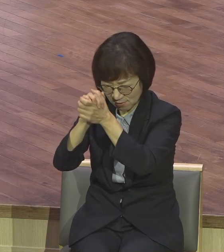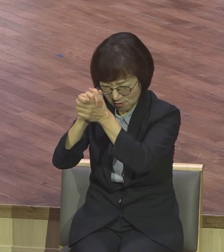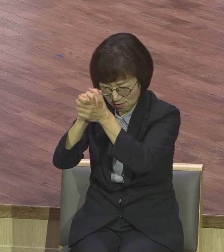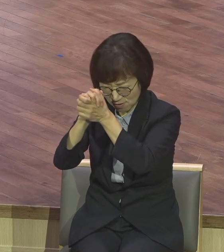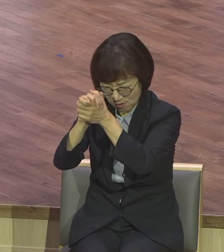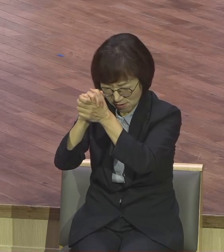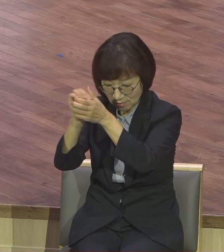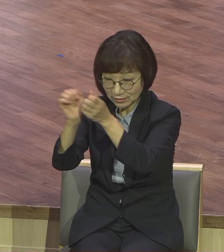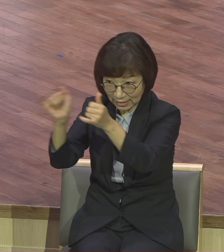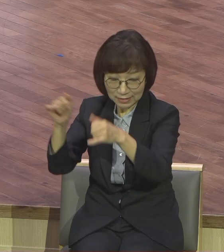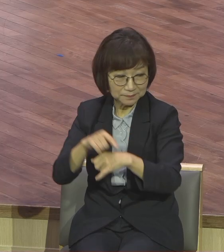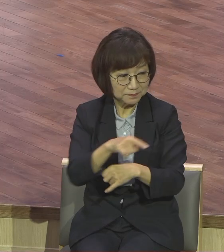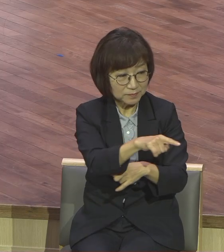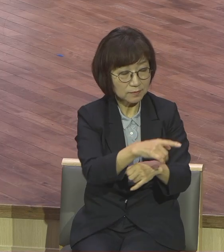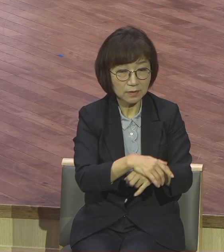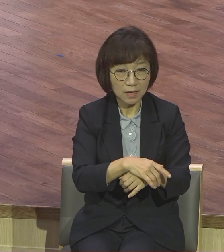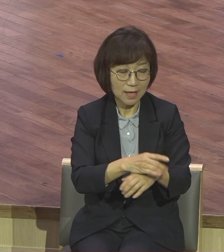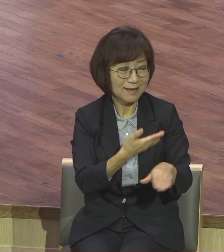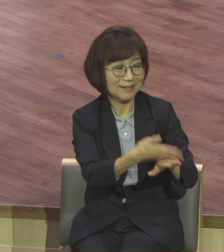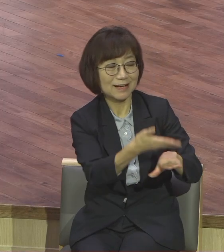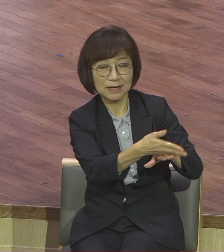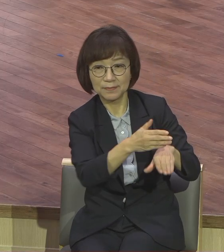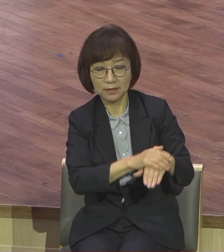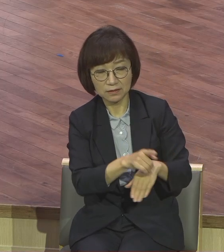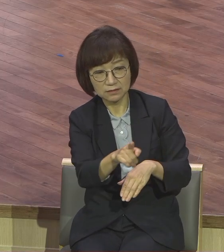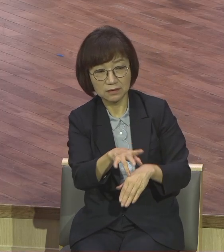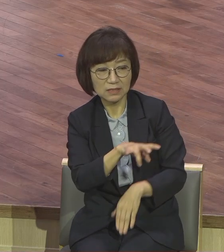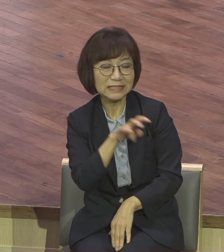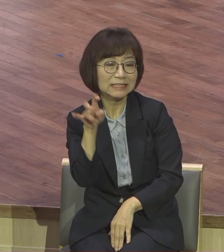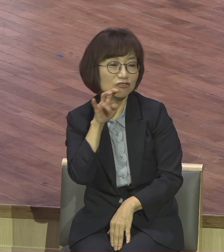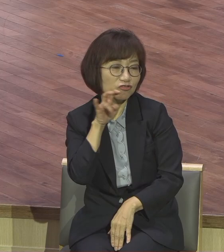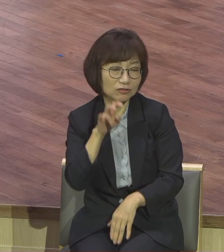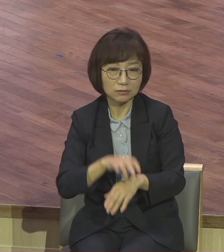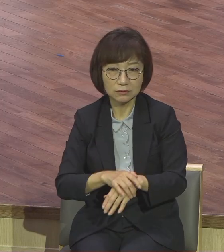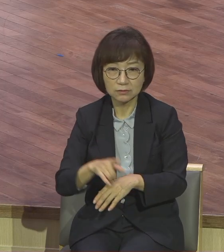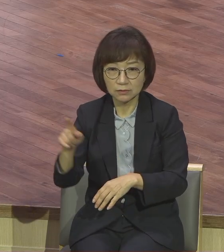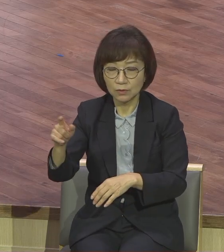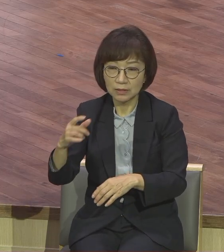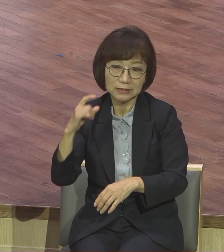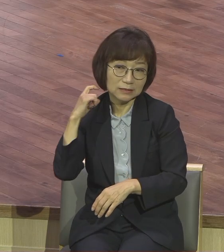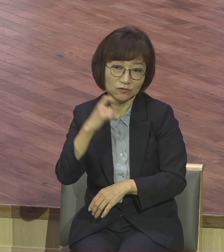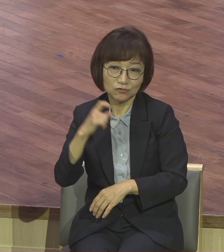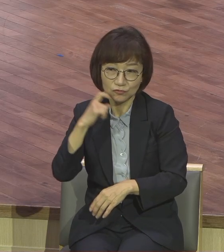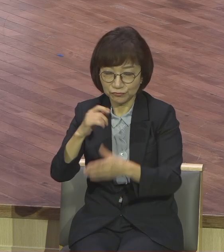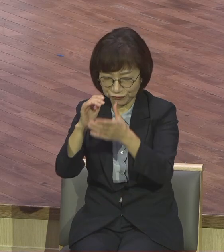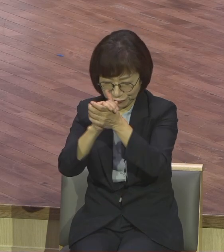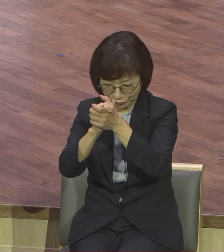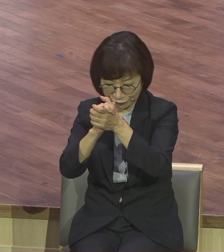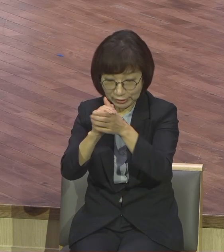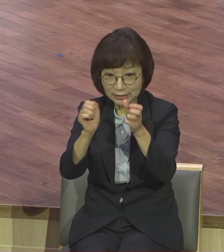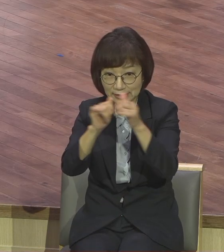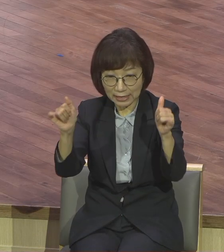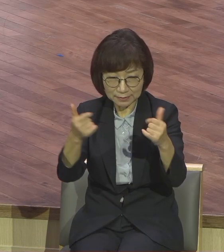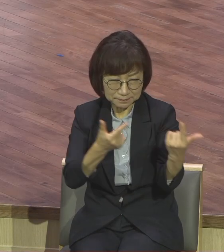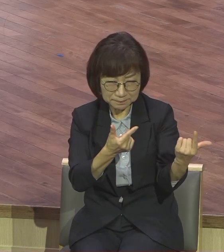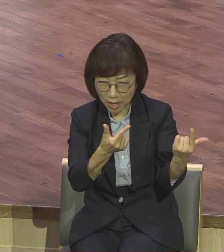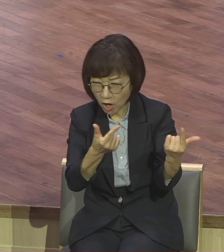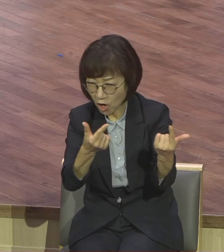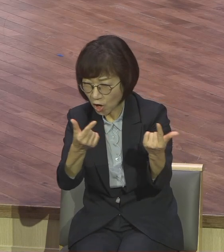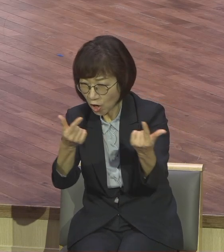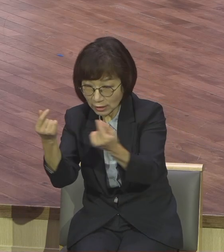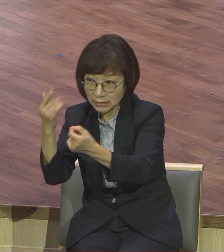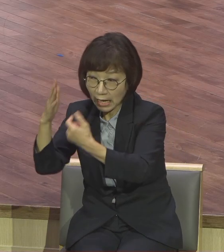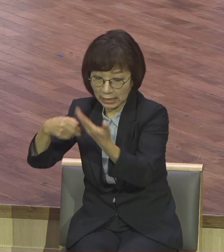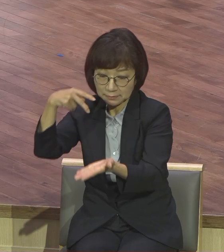깡패나 저 창녀나 저 수도원에 있는 수녀나 하나님 보실 때는 더러운 누더기입니다.